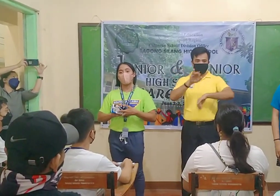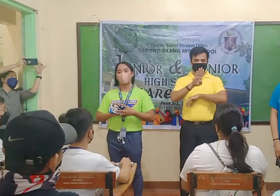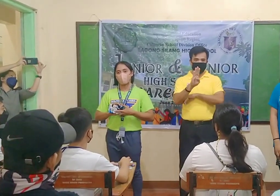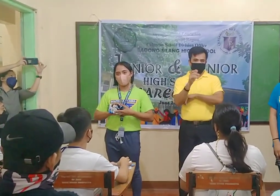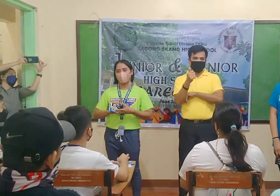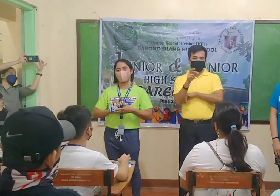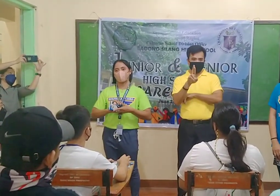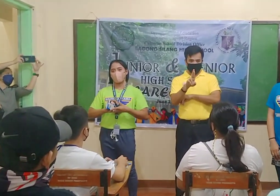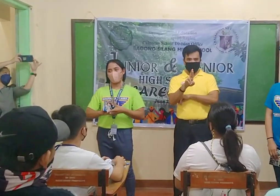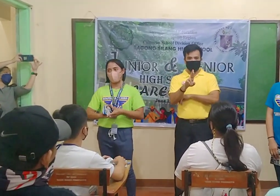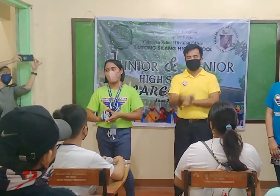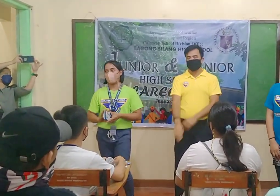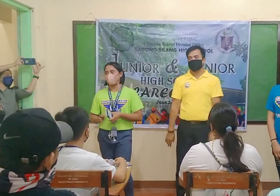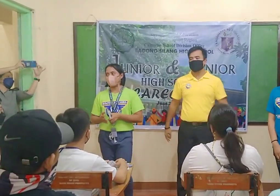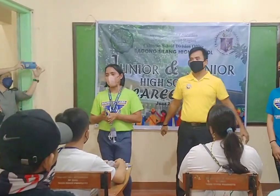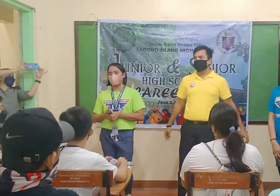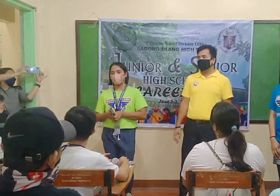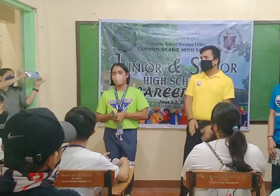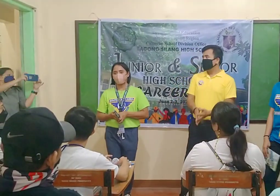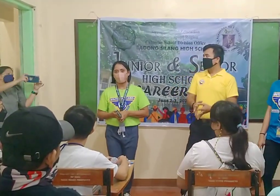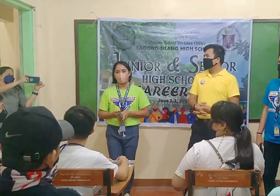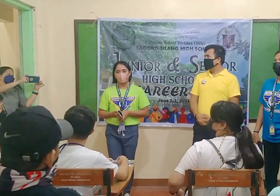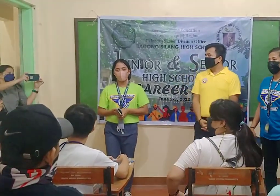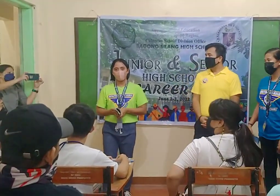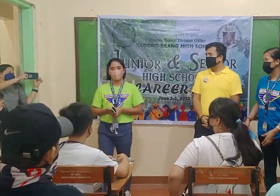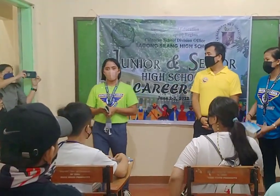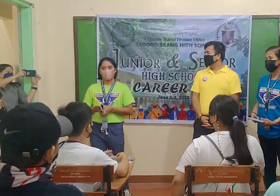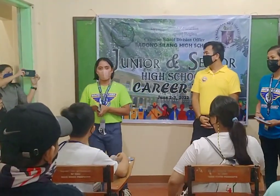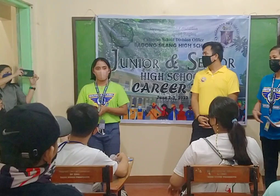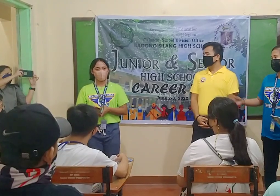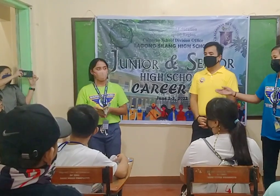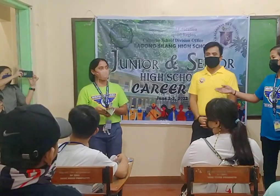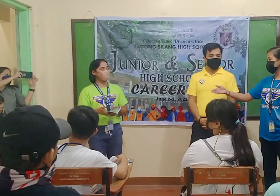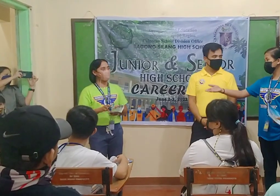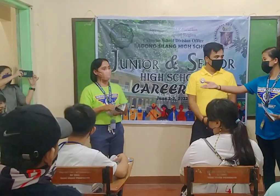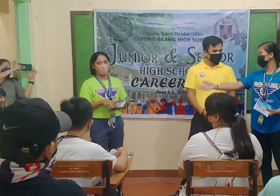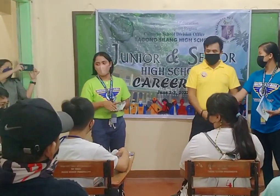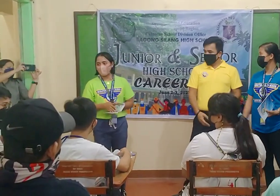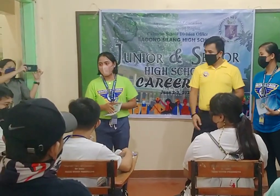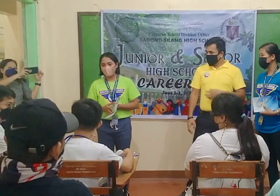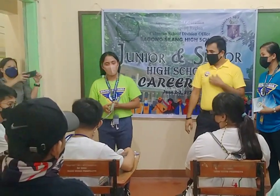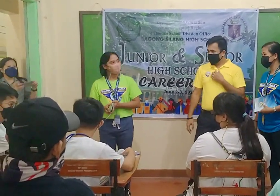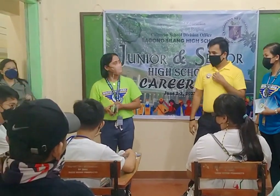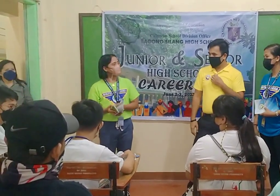aming utensils. Thank you. May tanong.